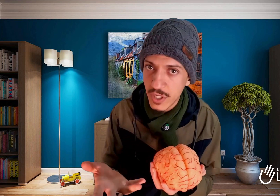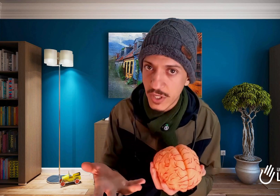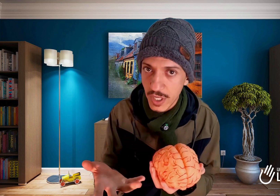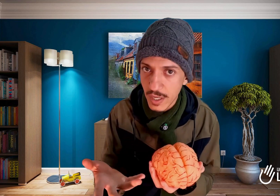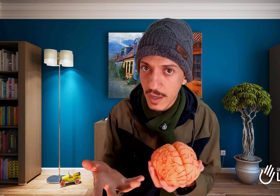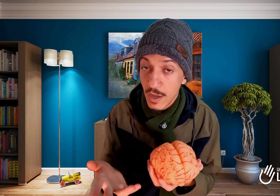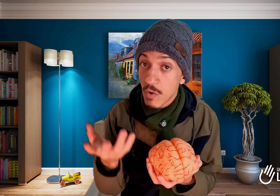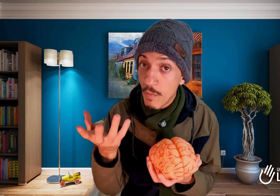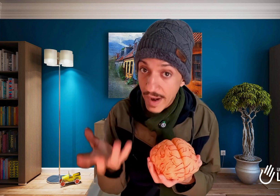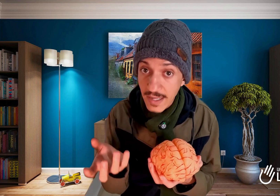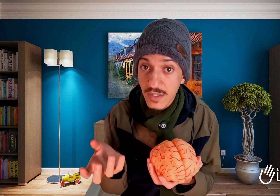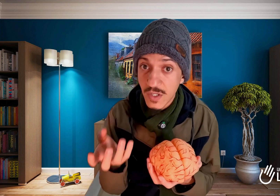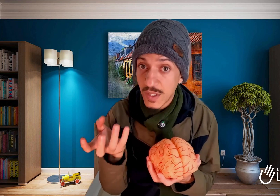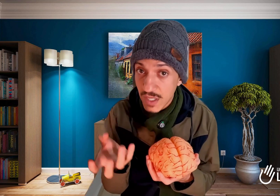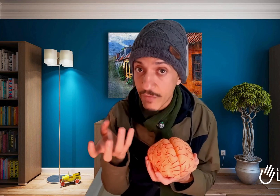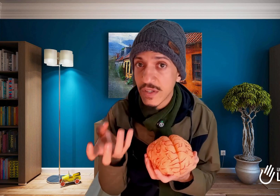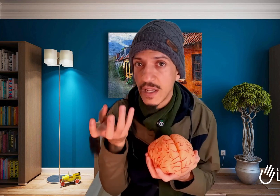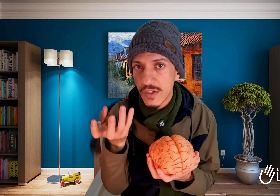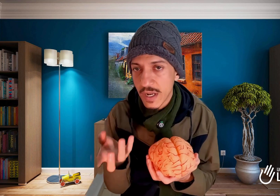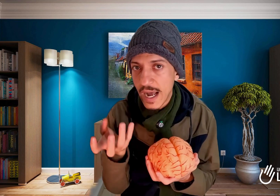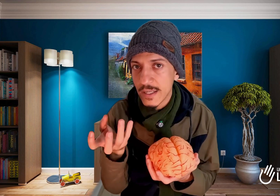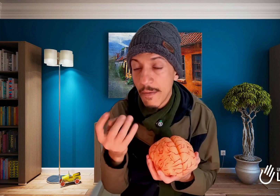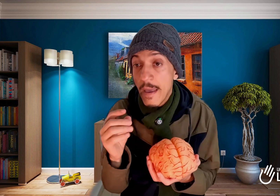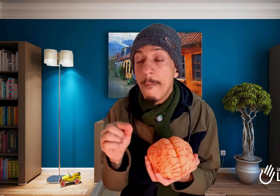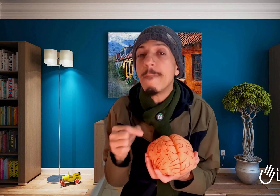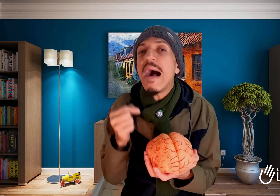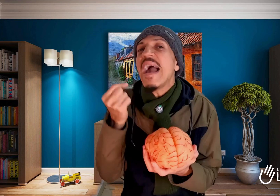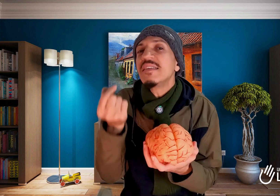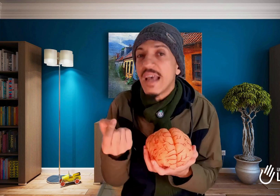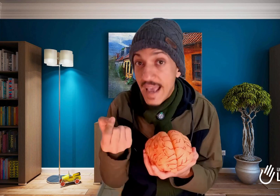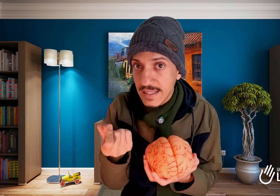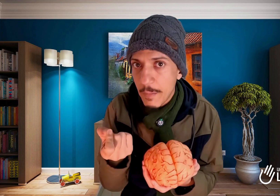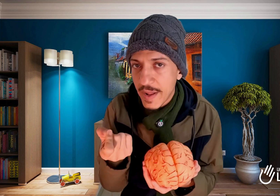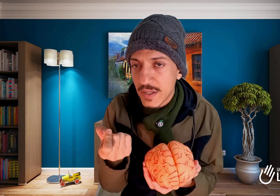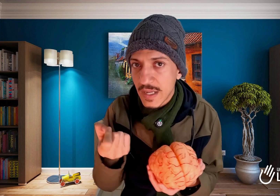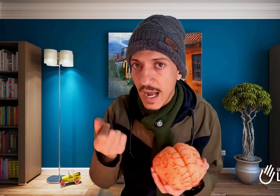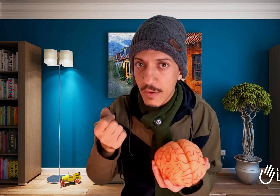dia, com práticas específicas selecionadas, mais esse aprendizado ele